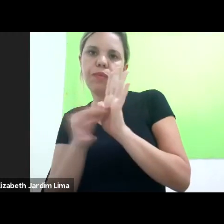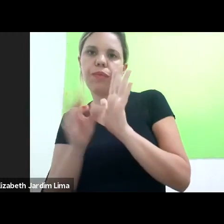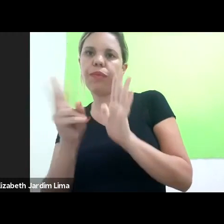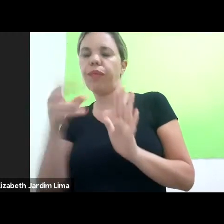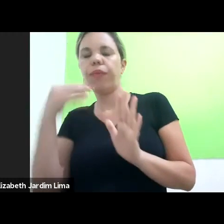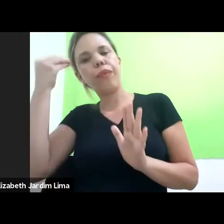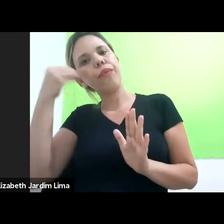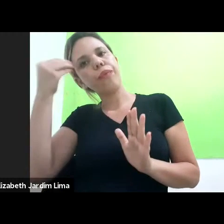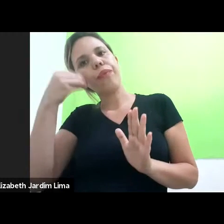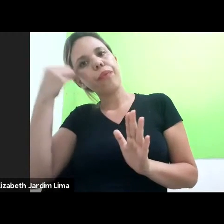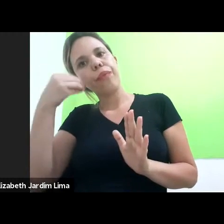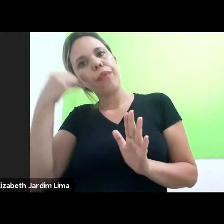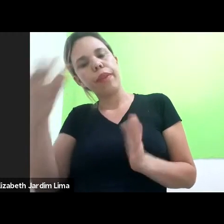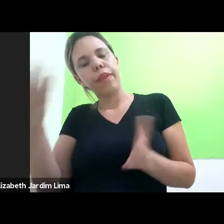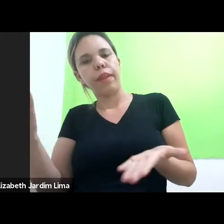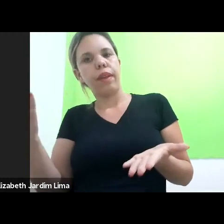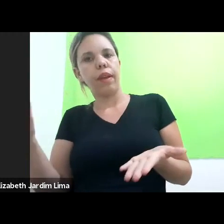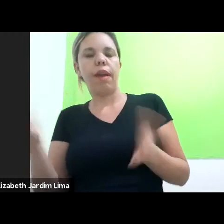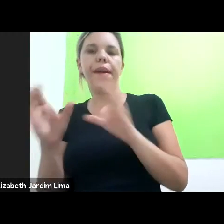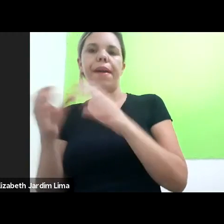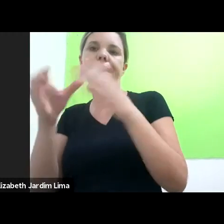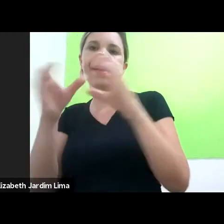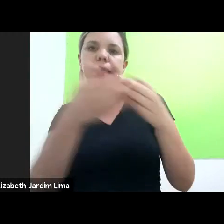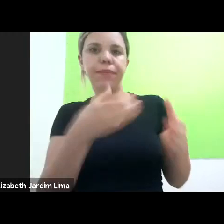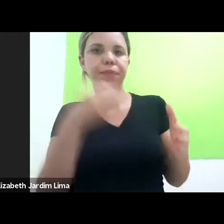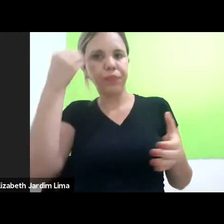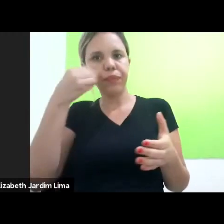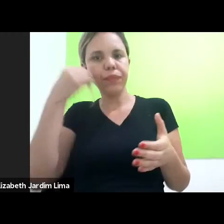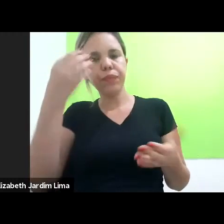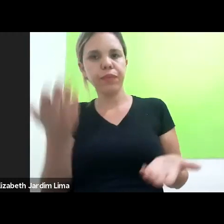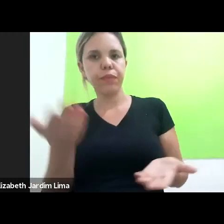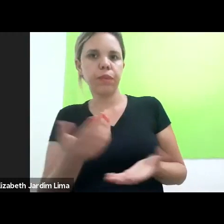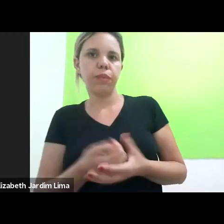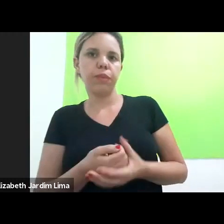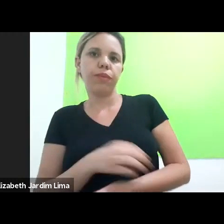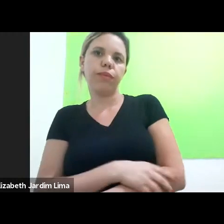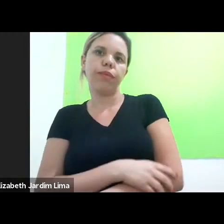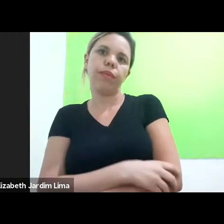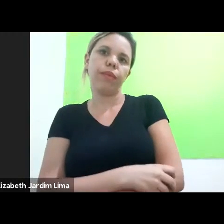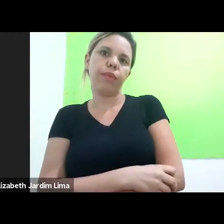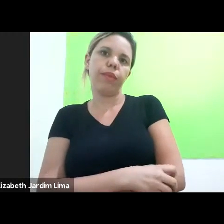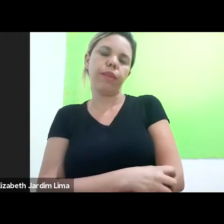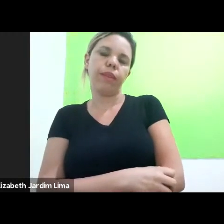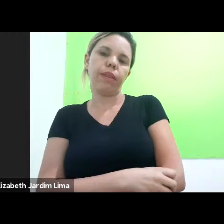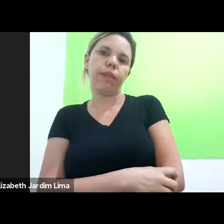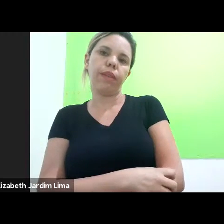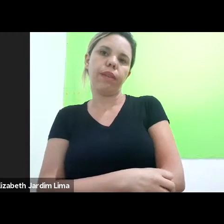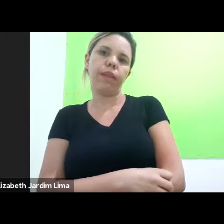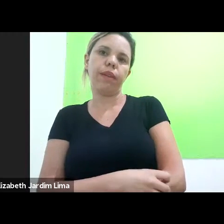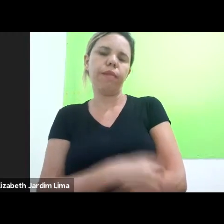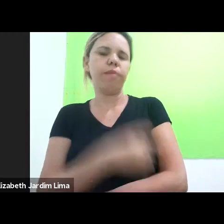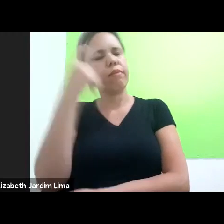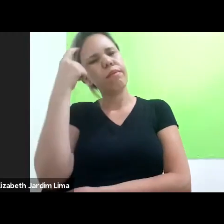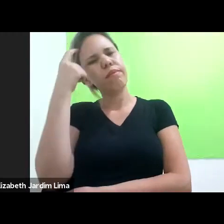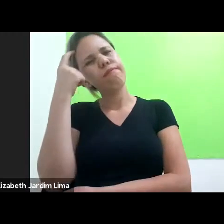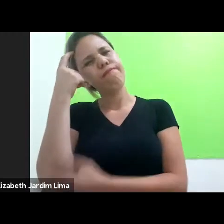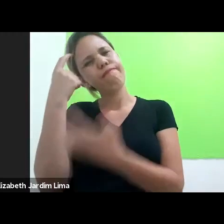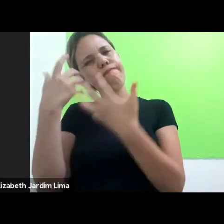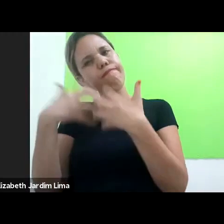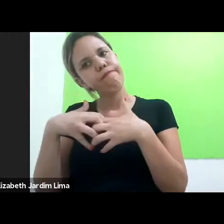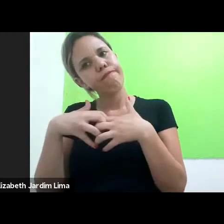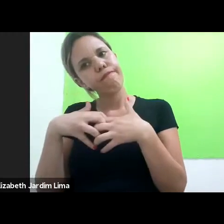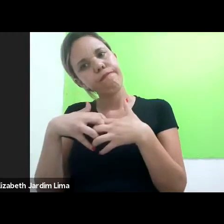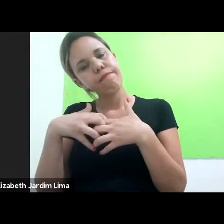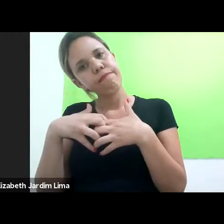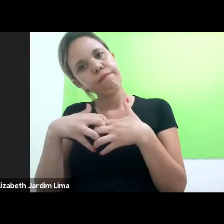experiência enquanto vivência em comunidade, vivência em coletividade. E aí pensar